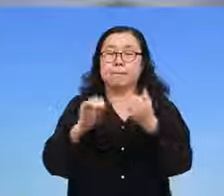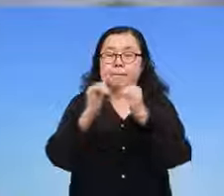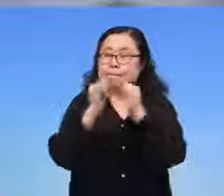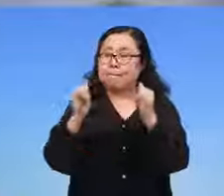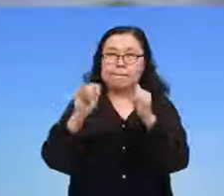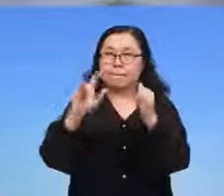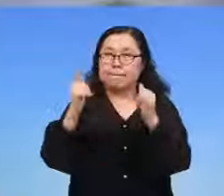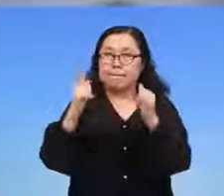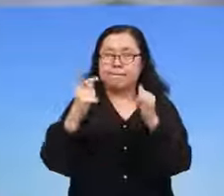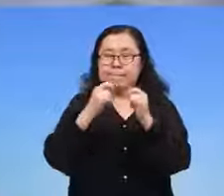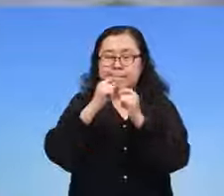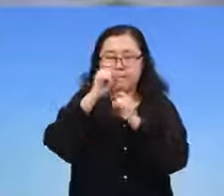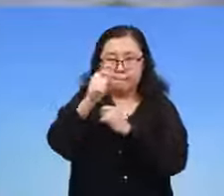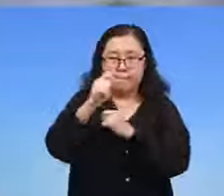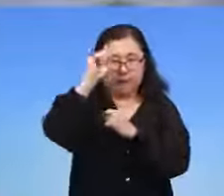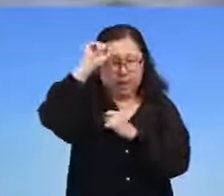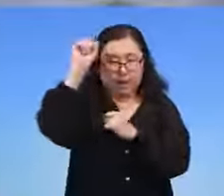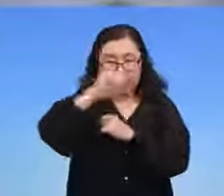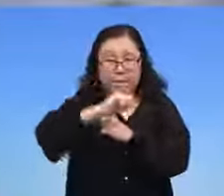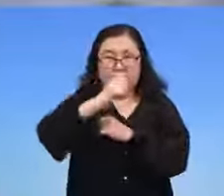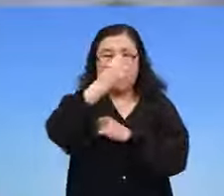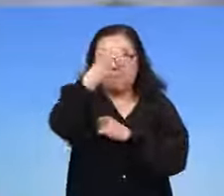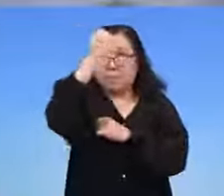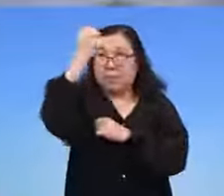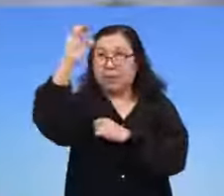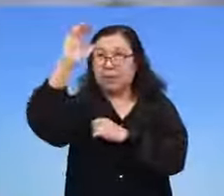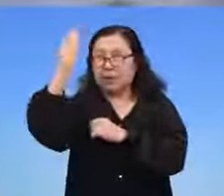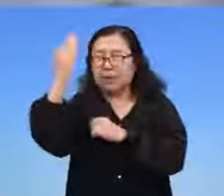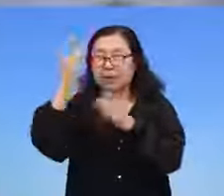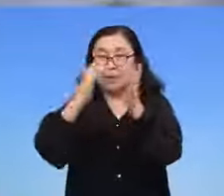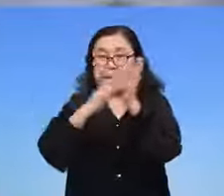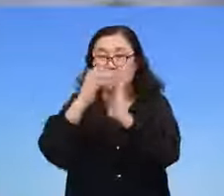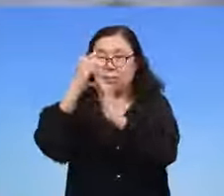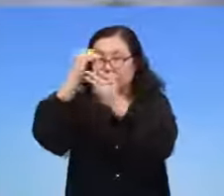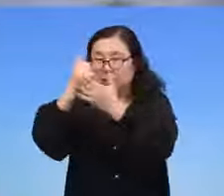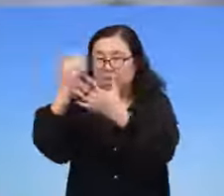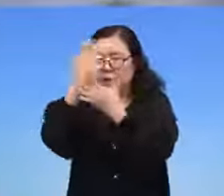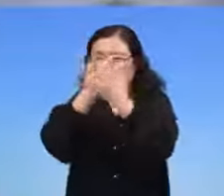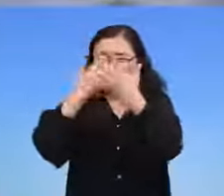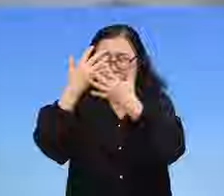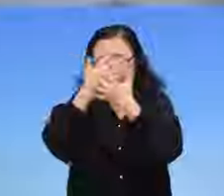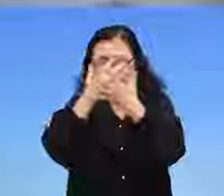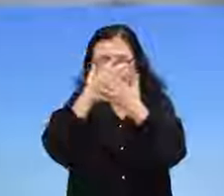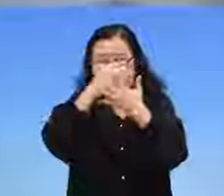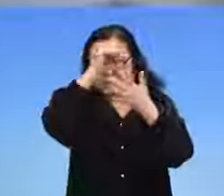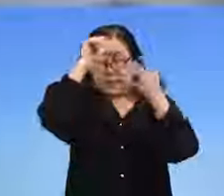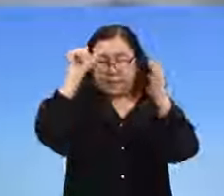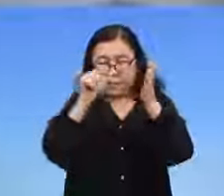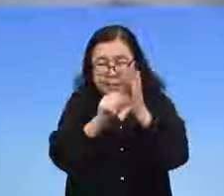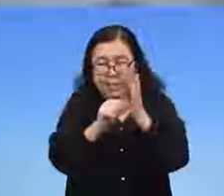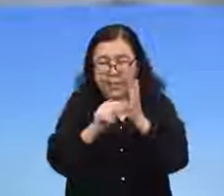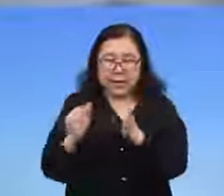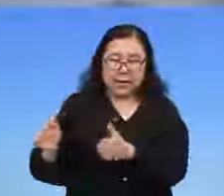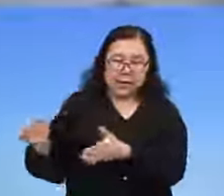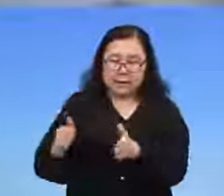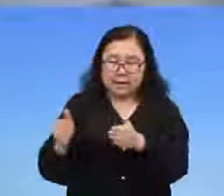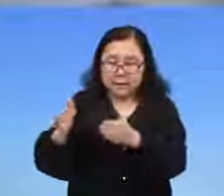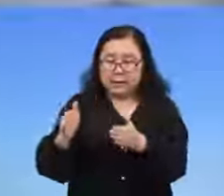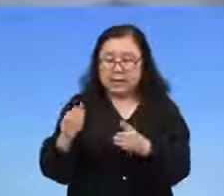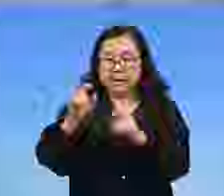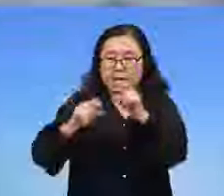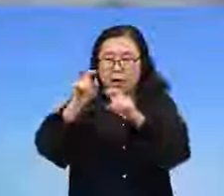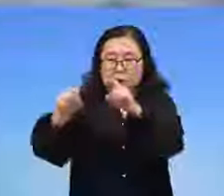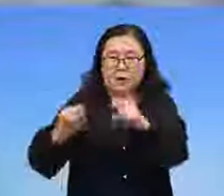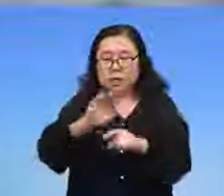아닙니다. 영원한 새벽별 되시는 그 주님께서 혼미한 인생을 걸어가는 우리를 인도해 주시는